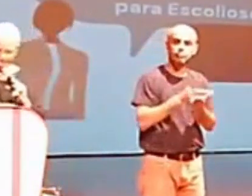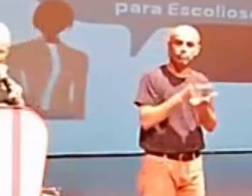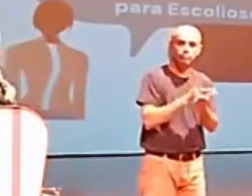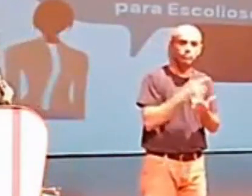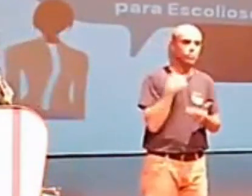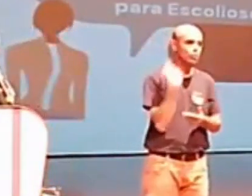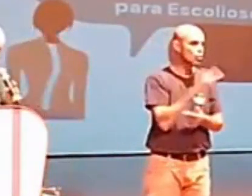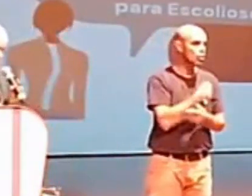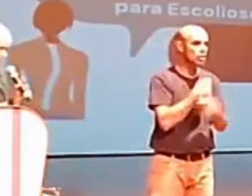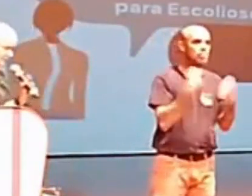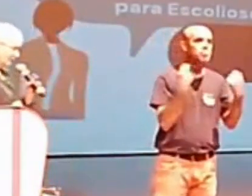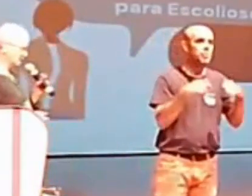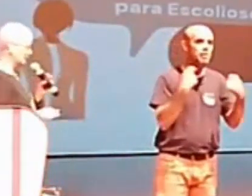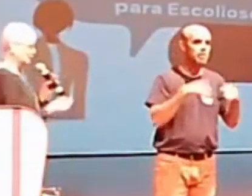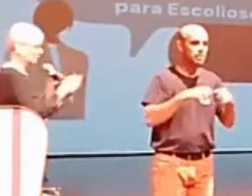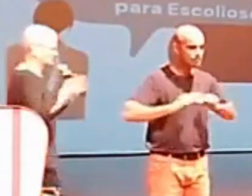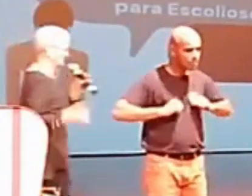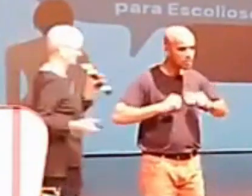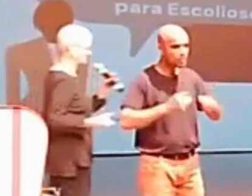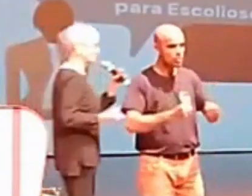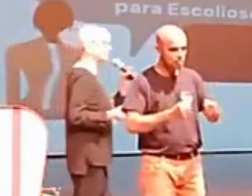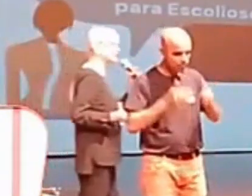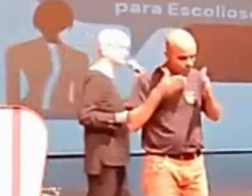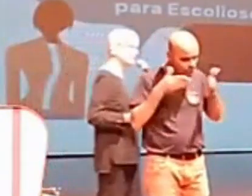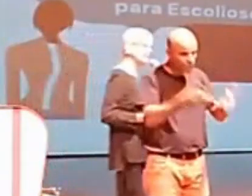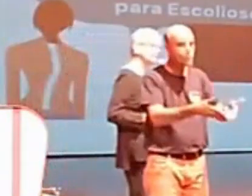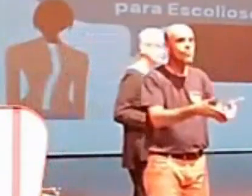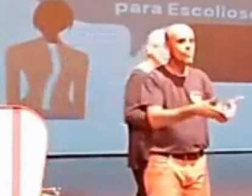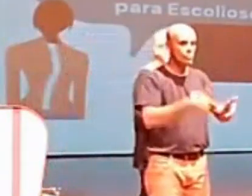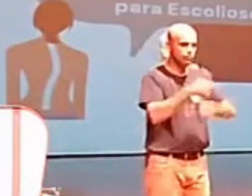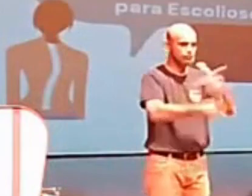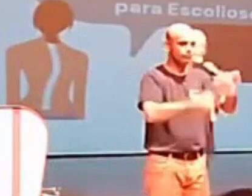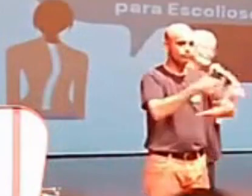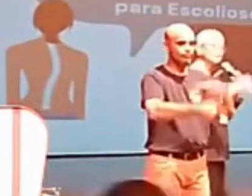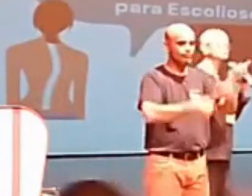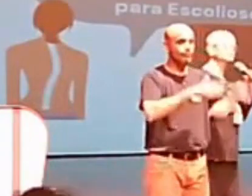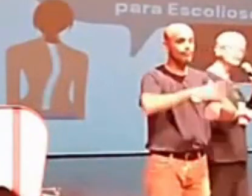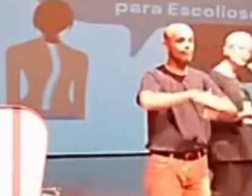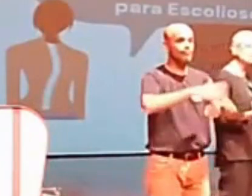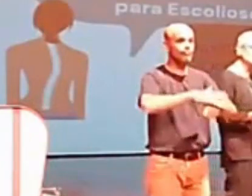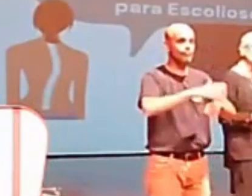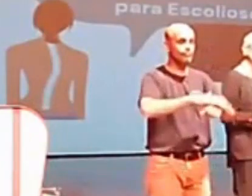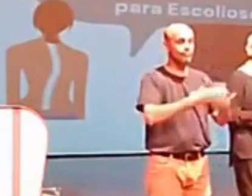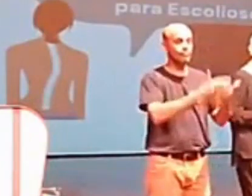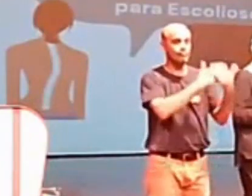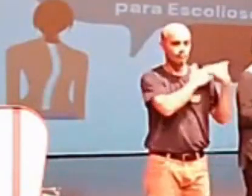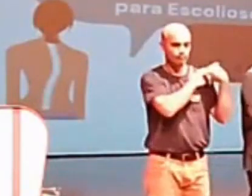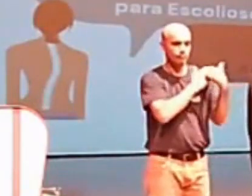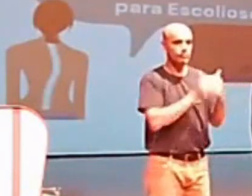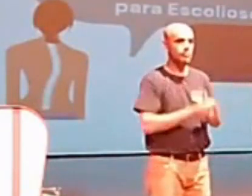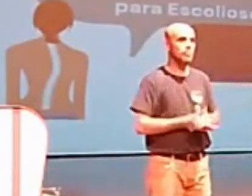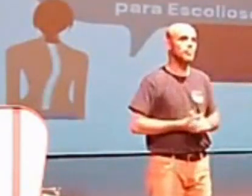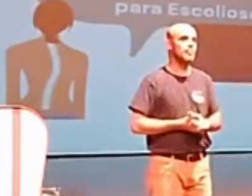precisa se dedicar ao que quer que a gente esteja fazendo, né? Na área da nossa atuação.